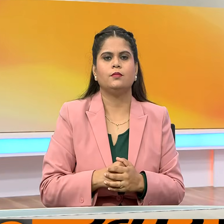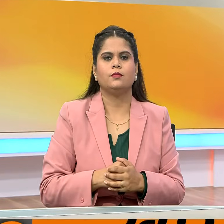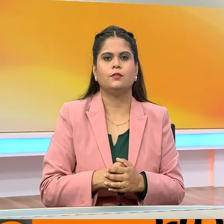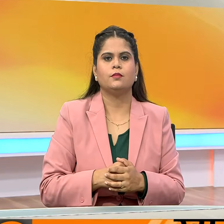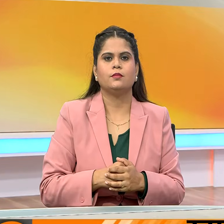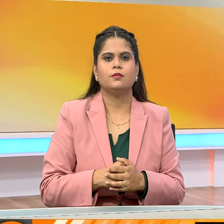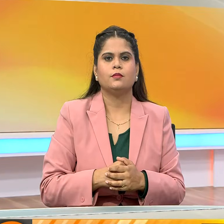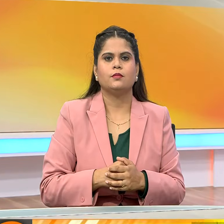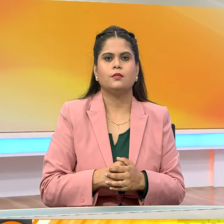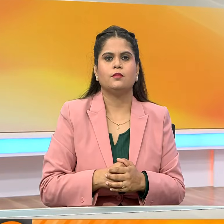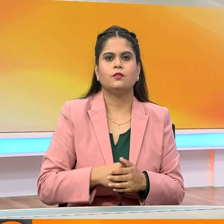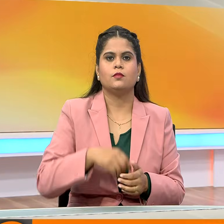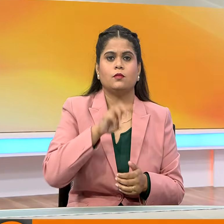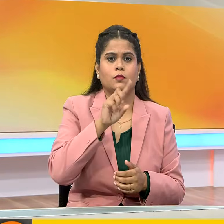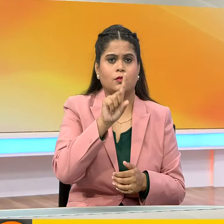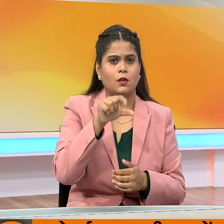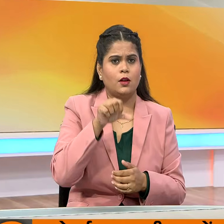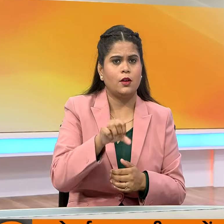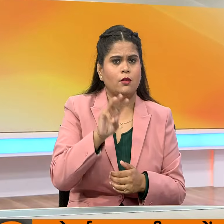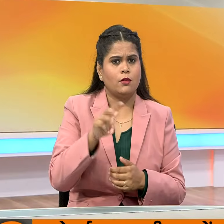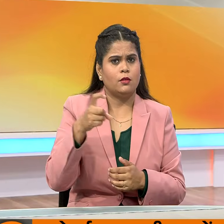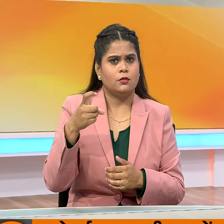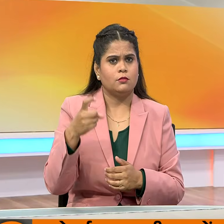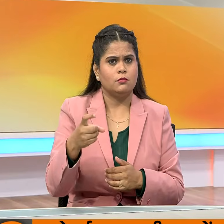कि 1937 में